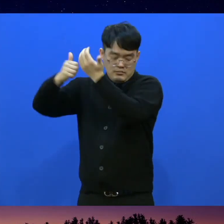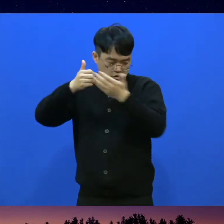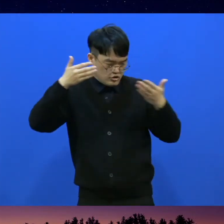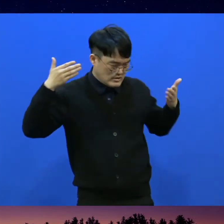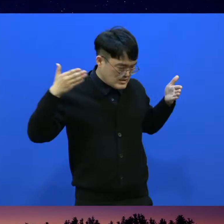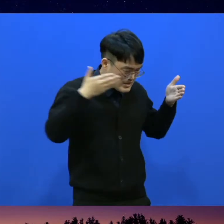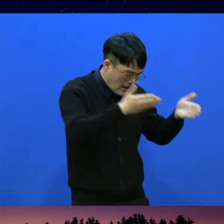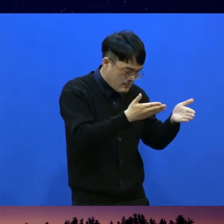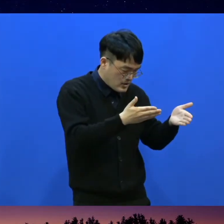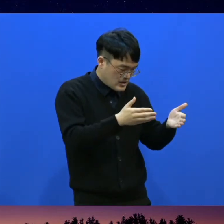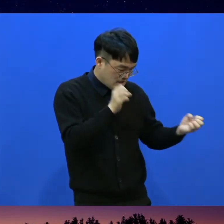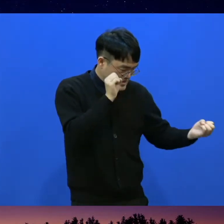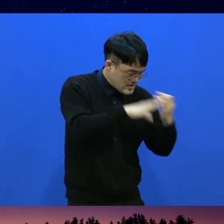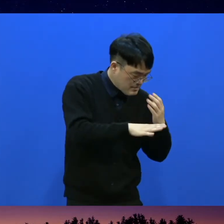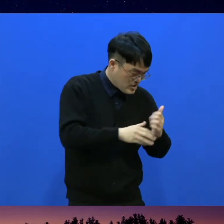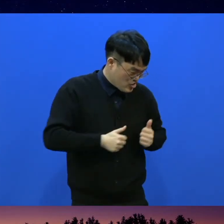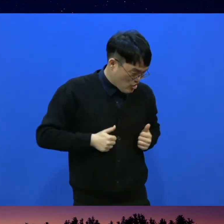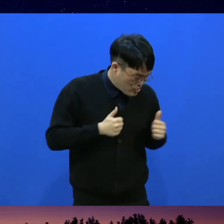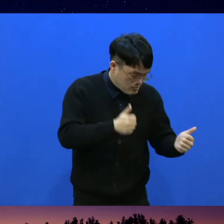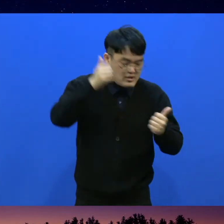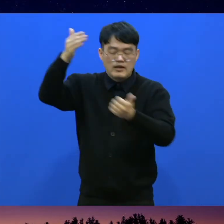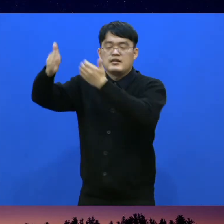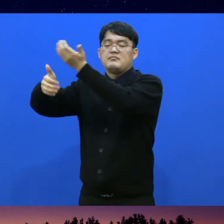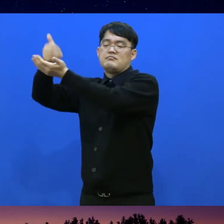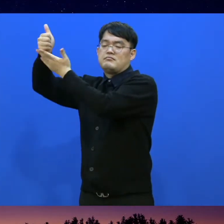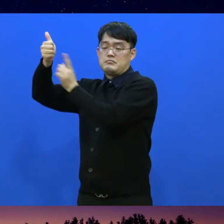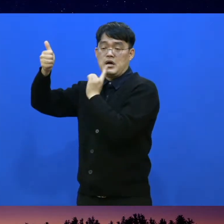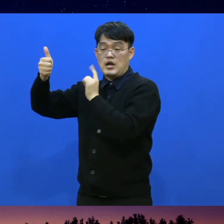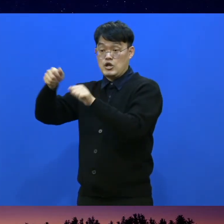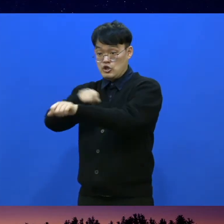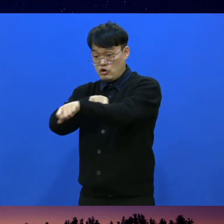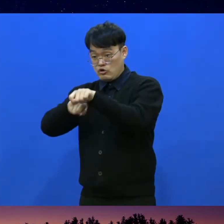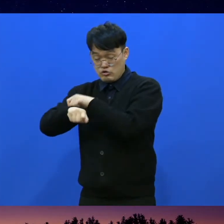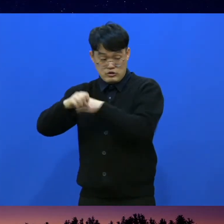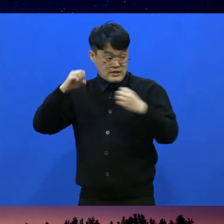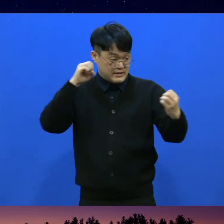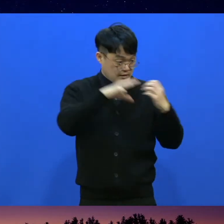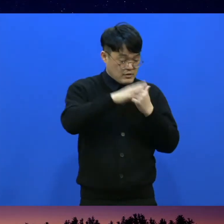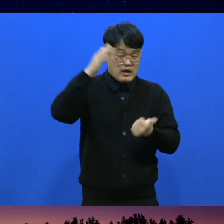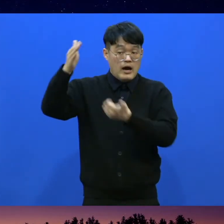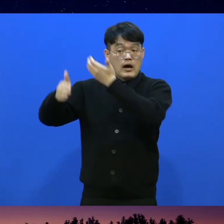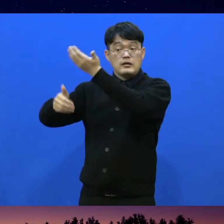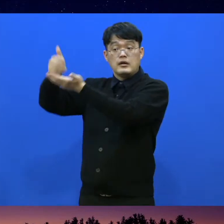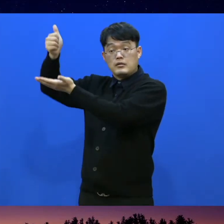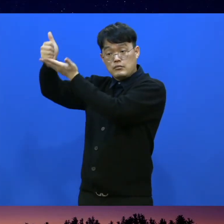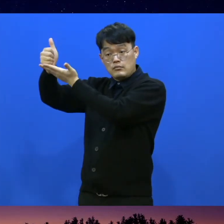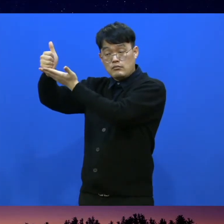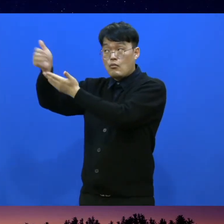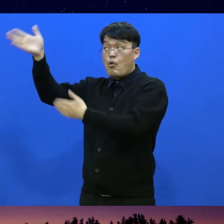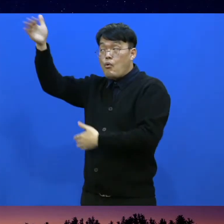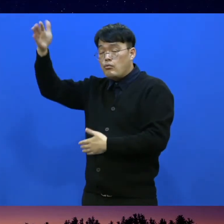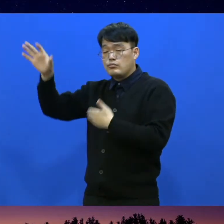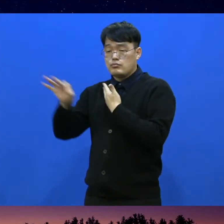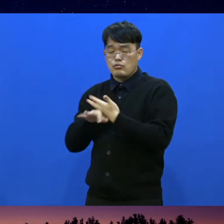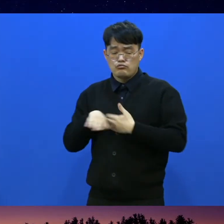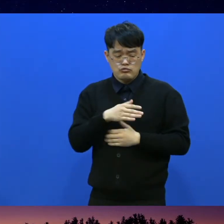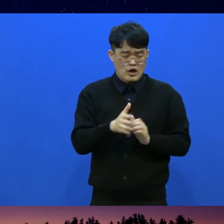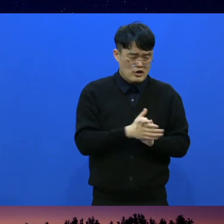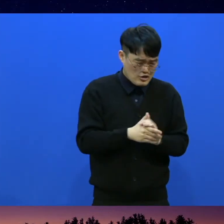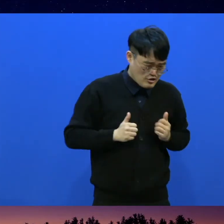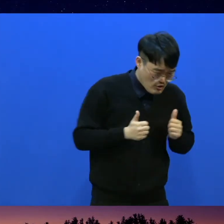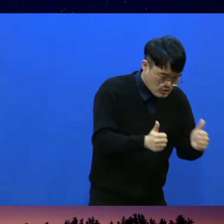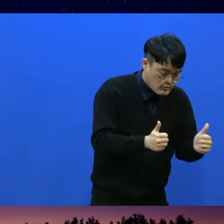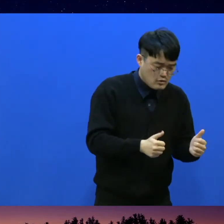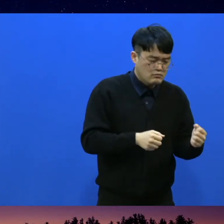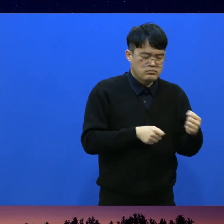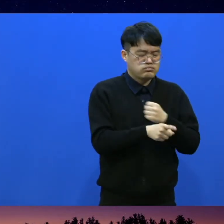분이시다. 만약에 여러분 적극적으로 응답하시는 하나님이 계시지 않는다면 우리의 열심은 의미가 없습니다. 우리의 기도의 핵심은 하나님의